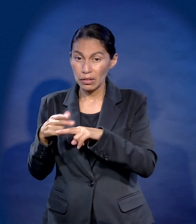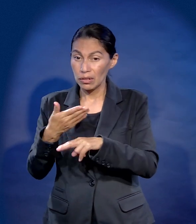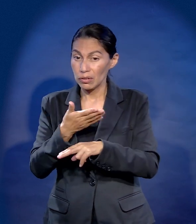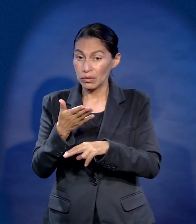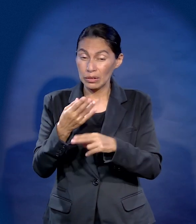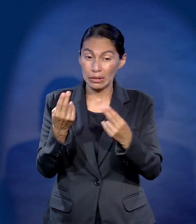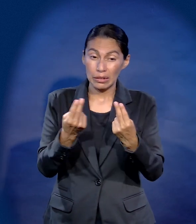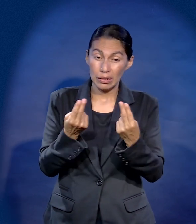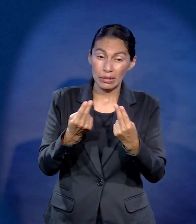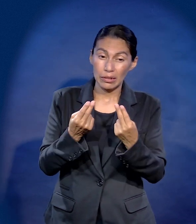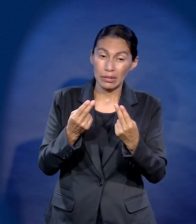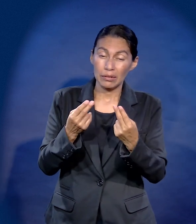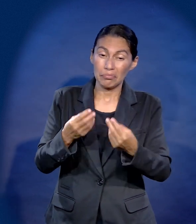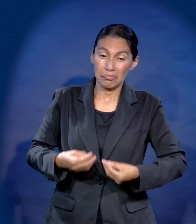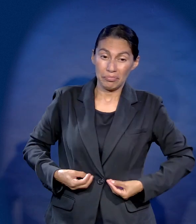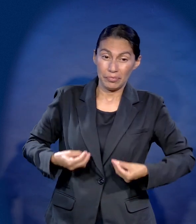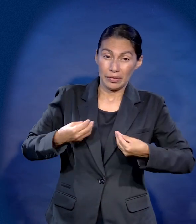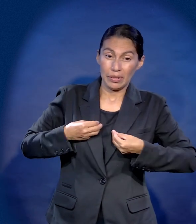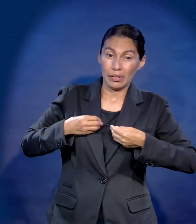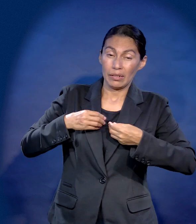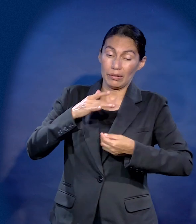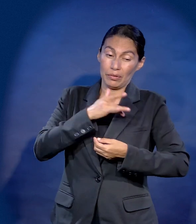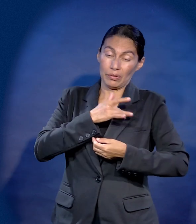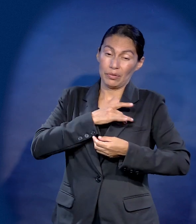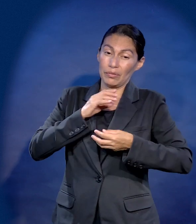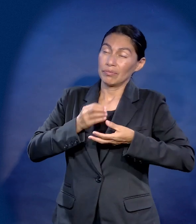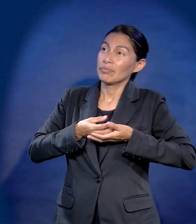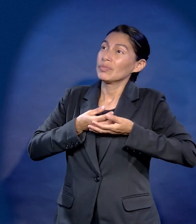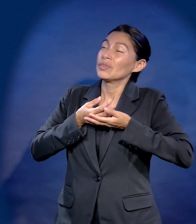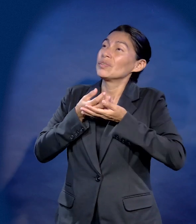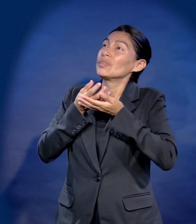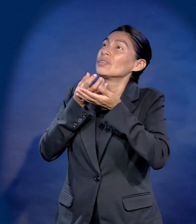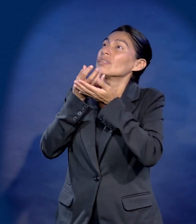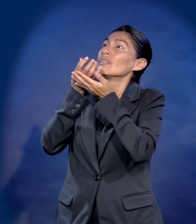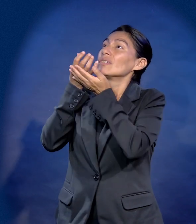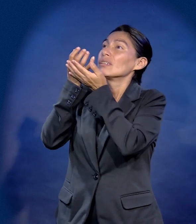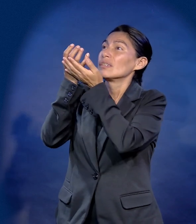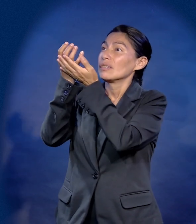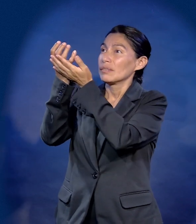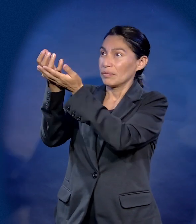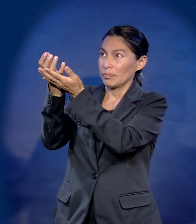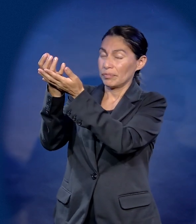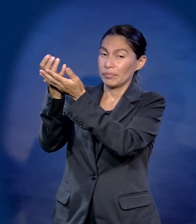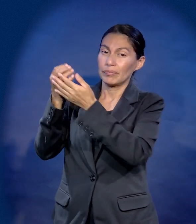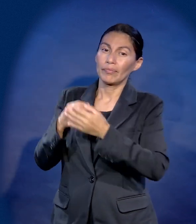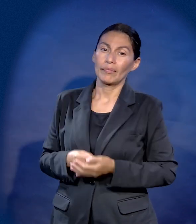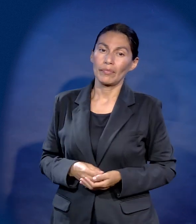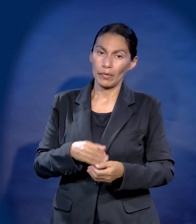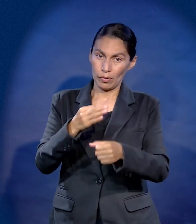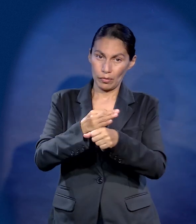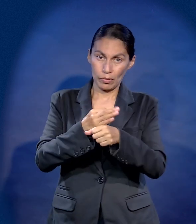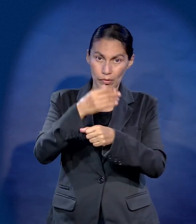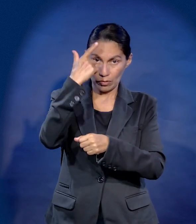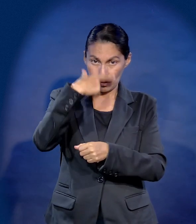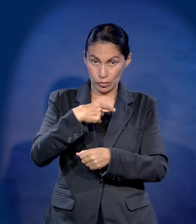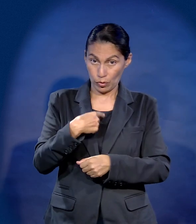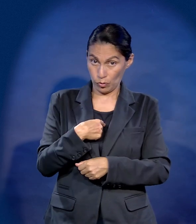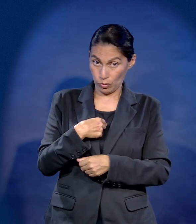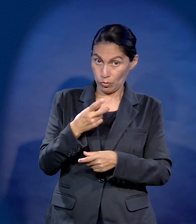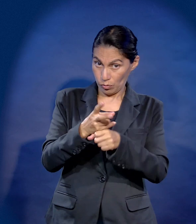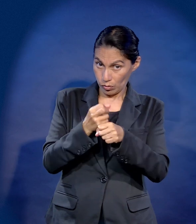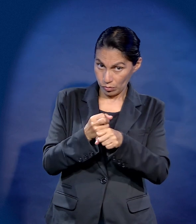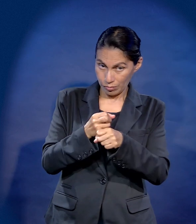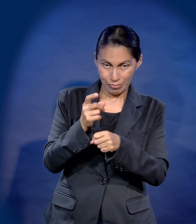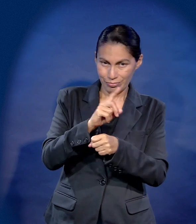lugar, que necesitan soltar los mandos y entregarle a Cristo su corazón. Y yo quiero invitarlos